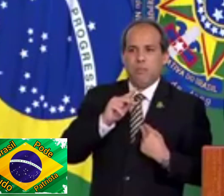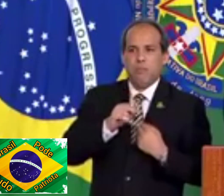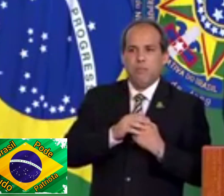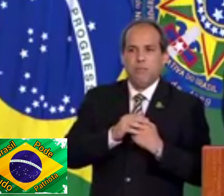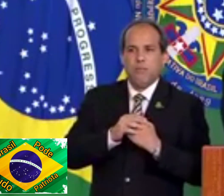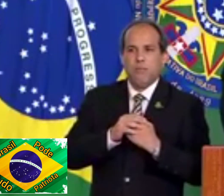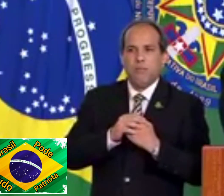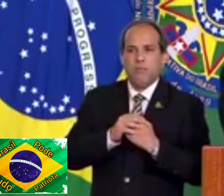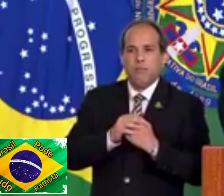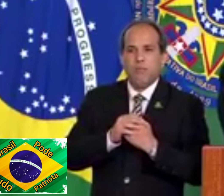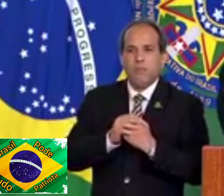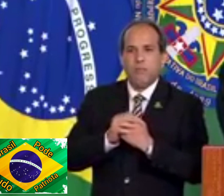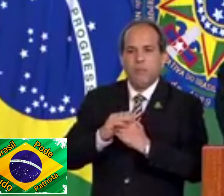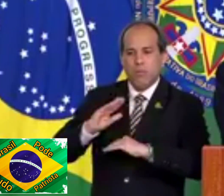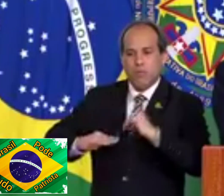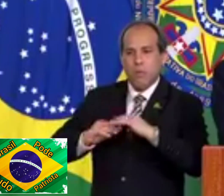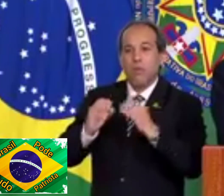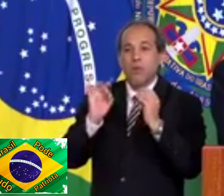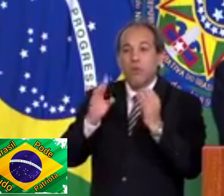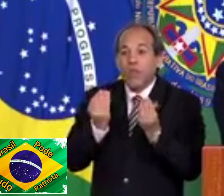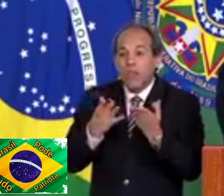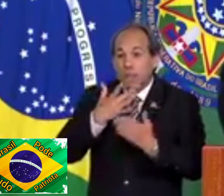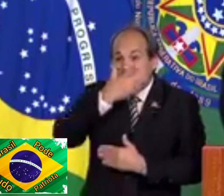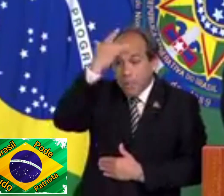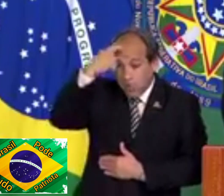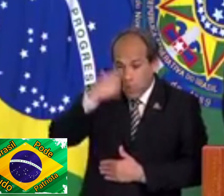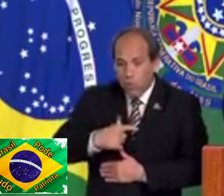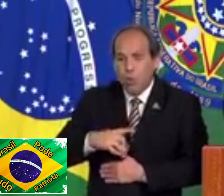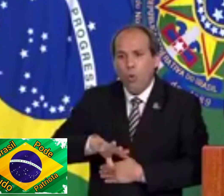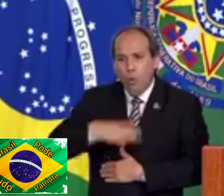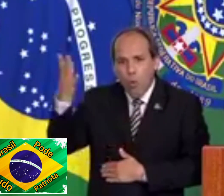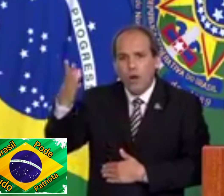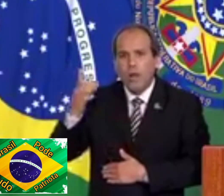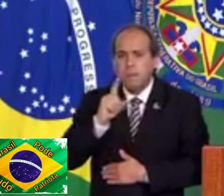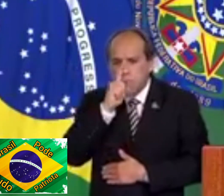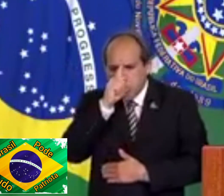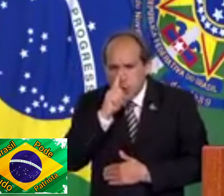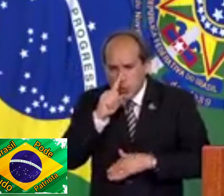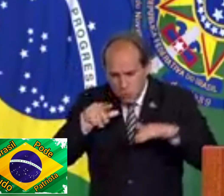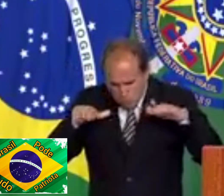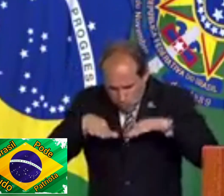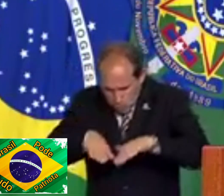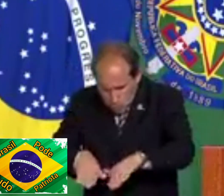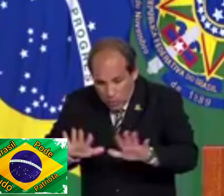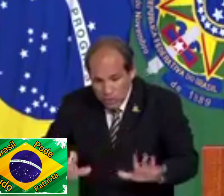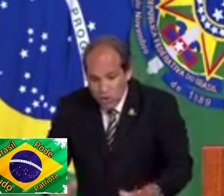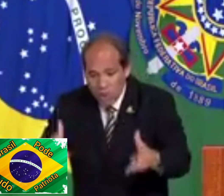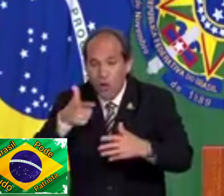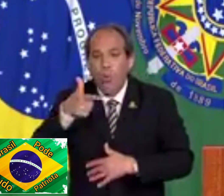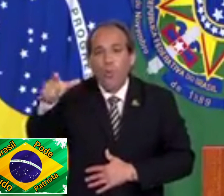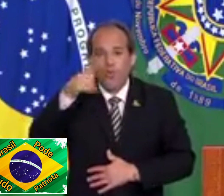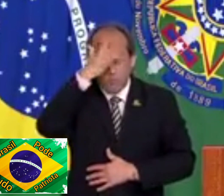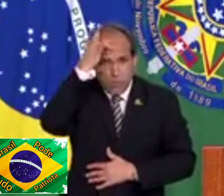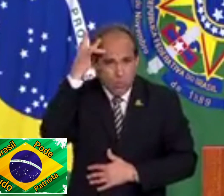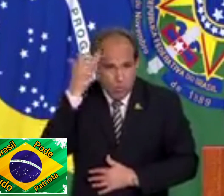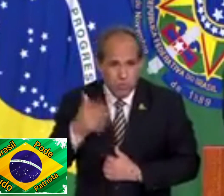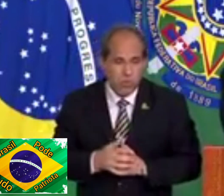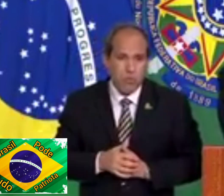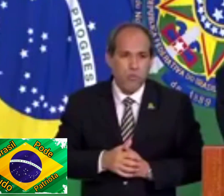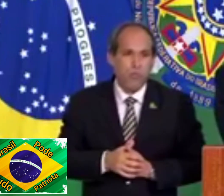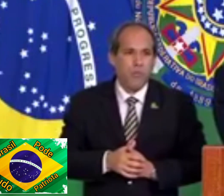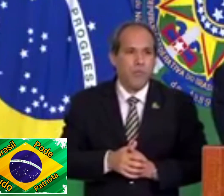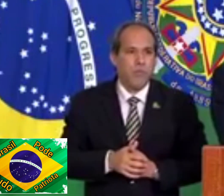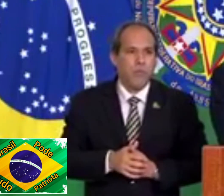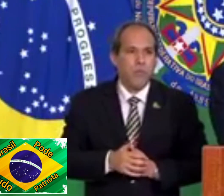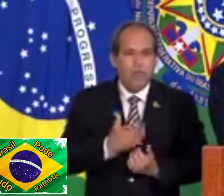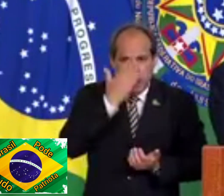ofertada para quem realmente arrisca a sua vida pela vida de terceiros. Acredito que em todos nós,